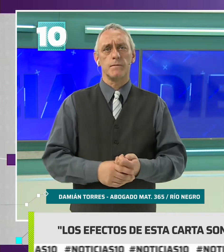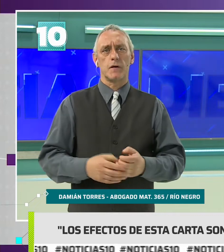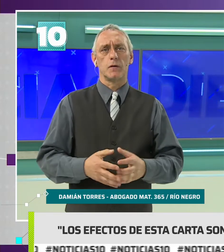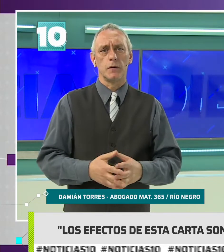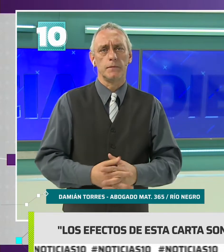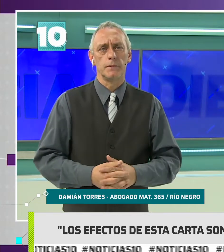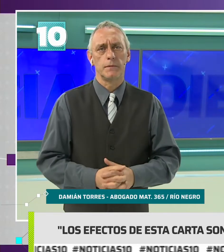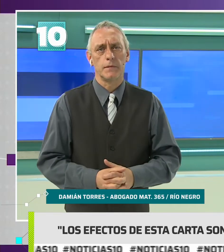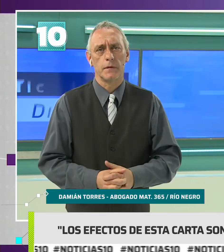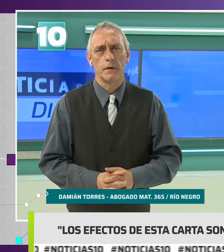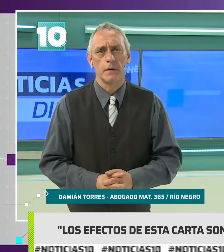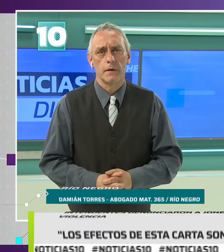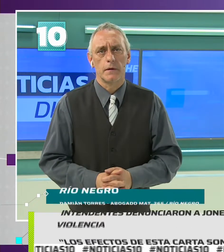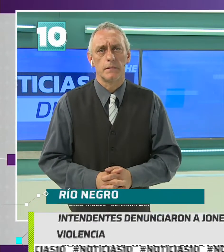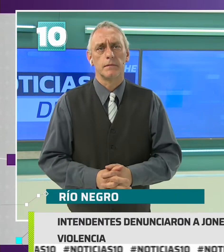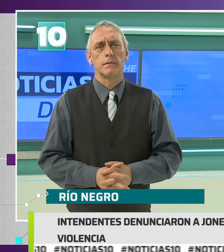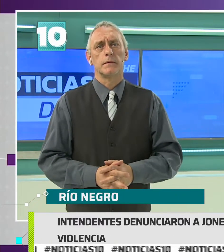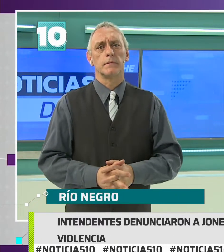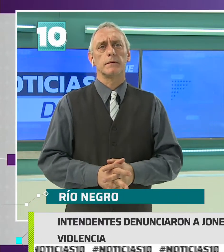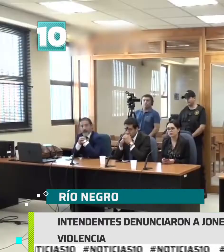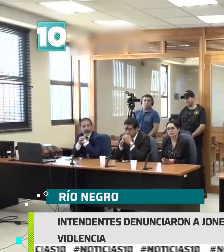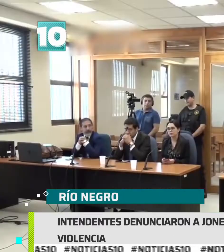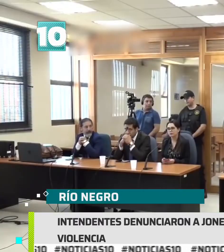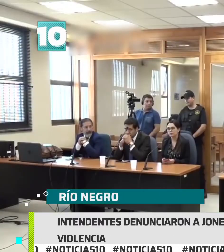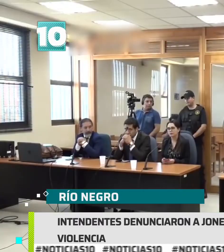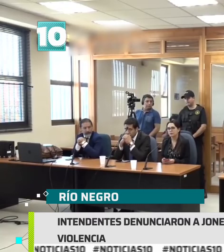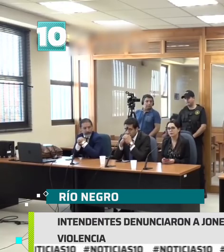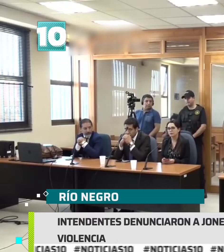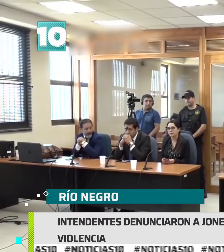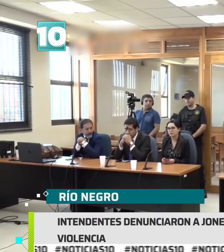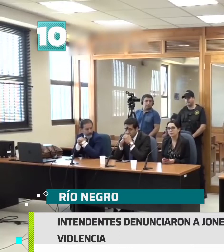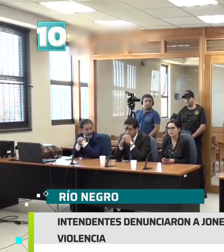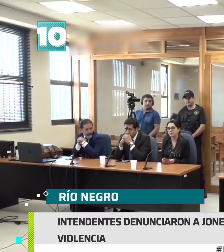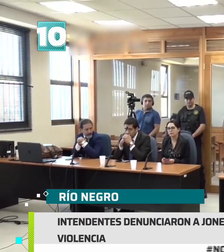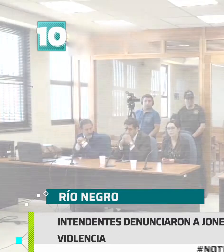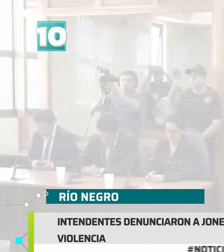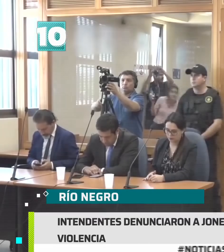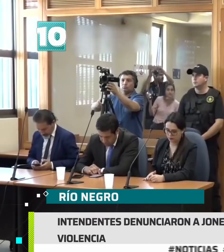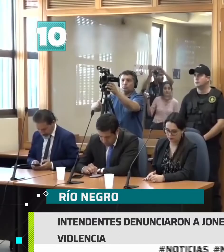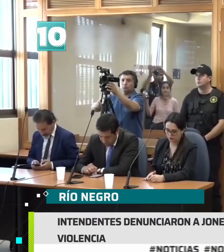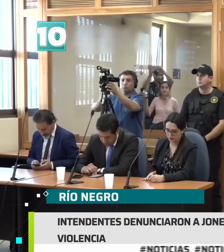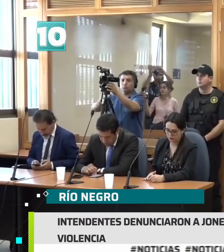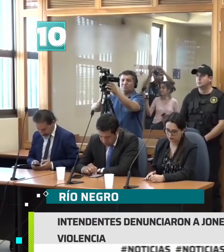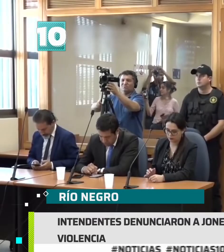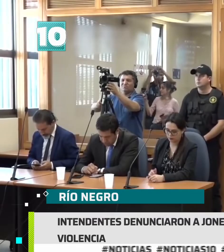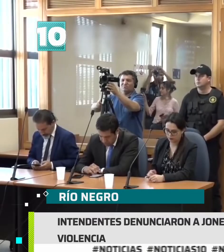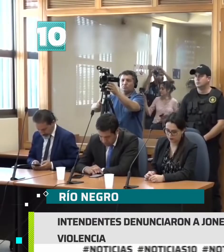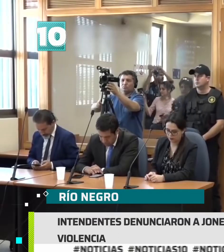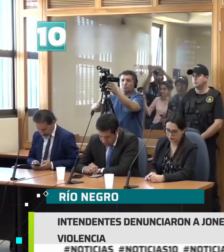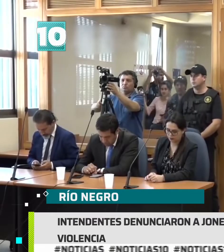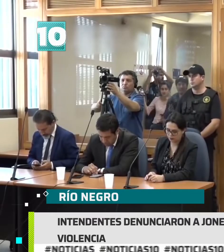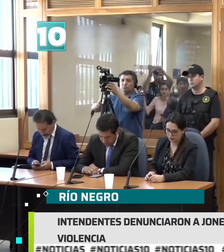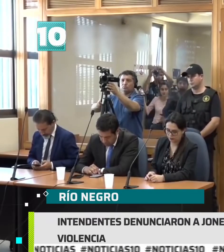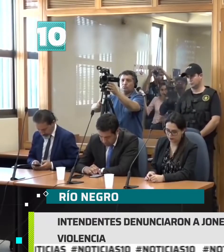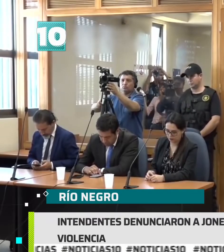uh-huh. indudablemente Seguro. Son todos intendentes de Juntos Somos Río Negro, yo Seguro. Soy el apoderado del partido también, o sea, uh-huh. tiene una trascendencia política también, ¿no?